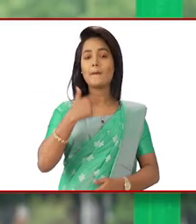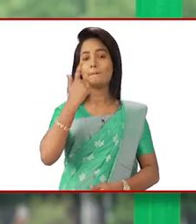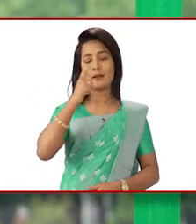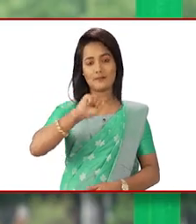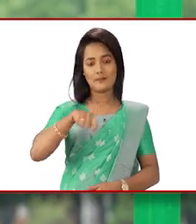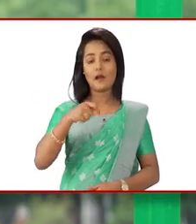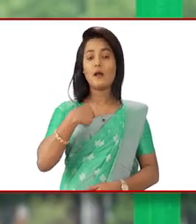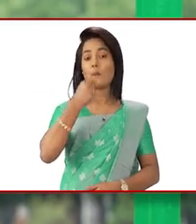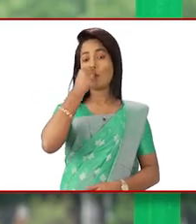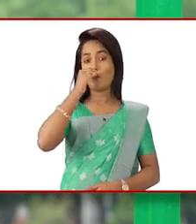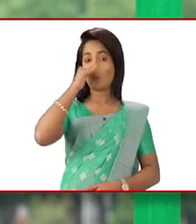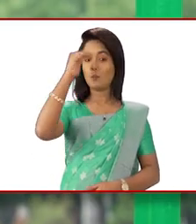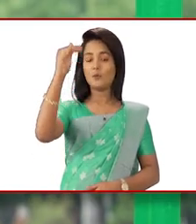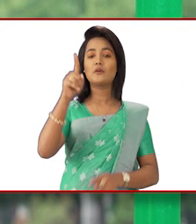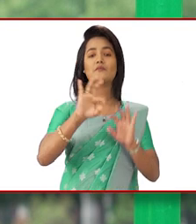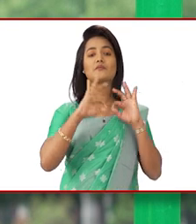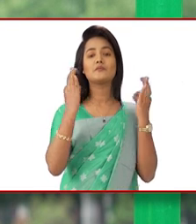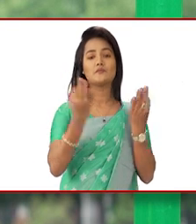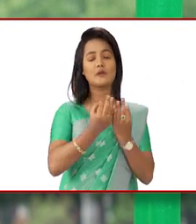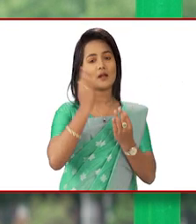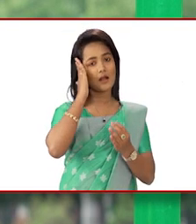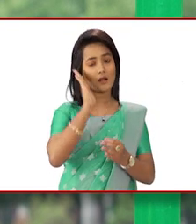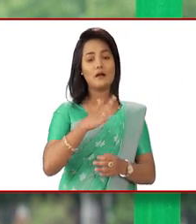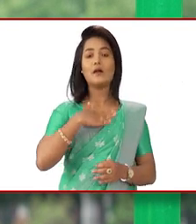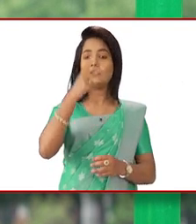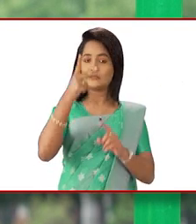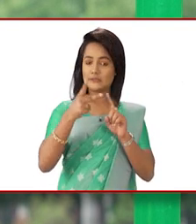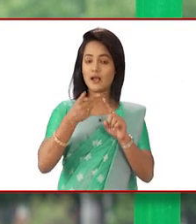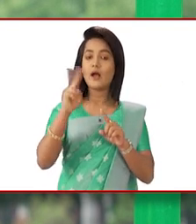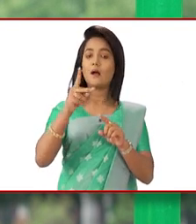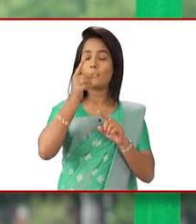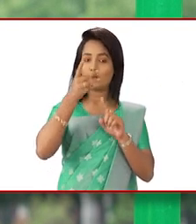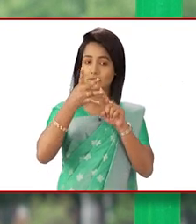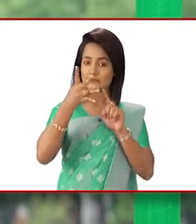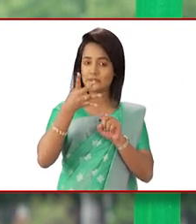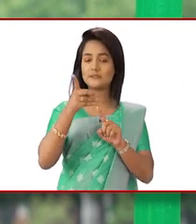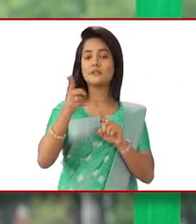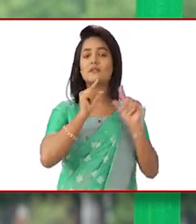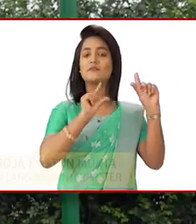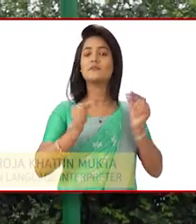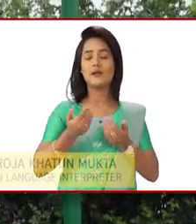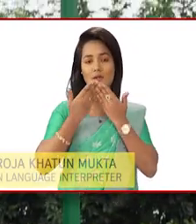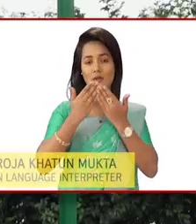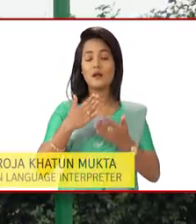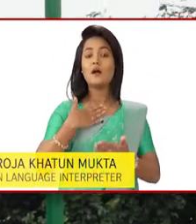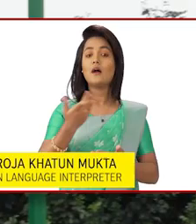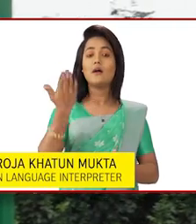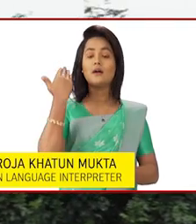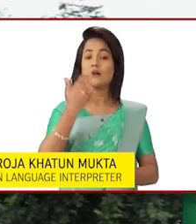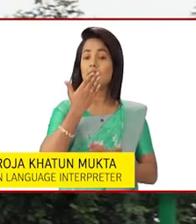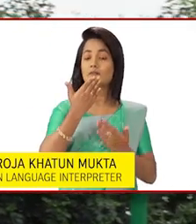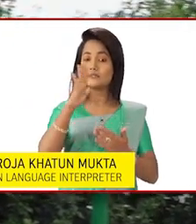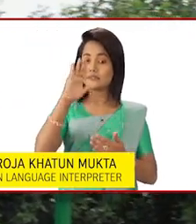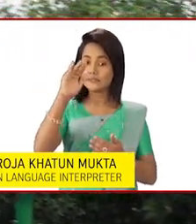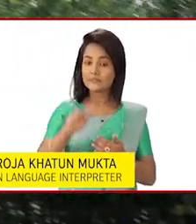গৃহিণী। আমার বড় বোন সংসার সামলাচ্ছেন, আমি মেজহকলা গ্রামে আমার বোন বিশ্ববিদ্যালয়ে পড়ালেখা করছেন। আমি প্রাইমারি স্কুলে